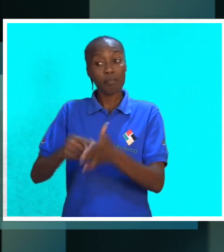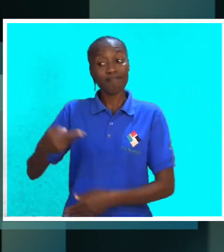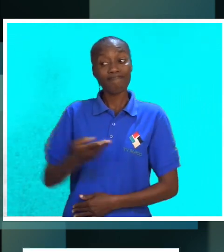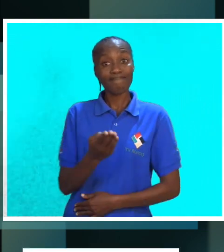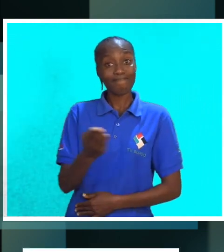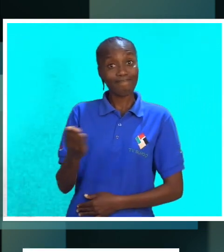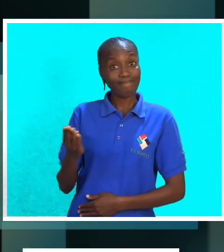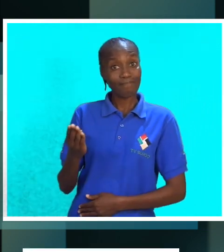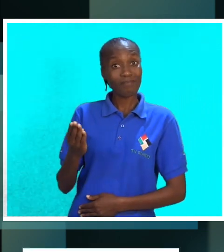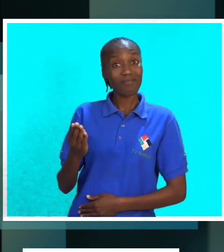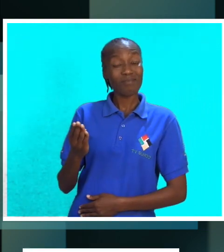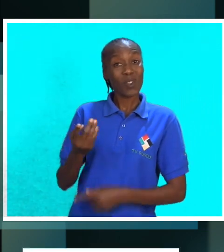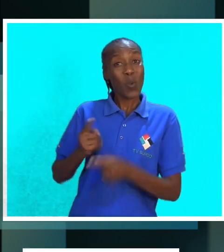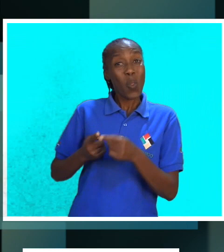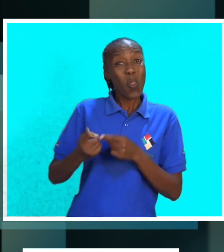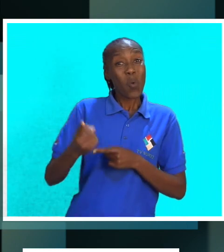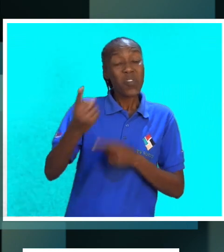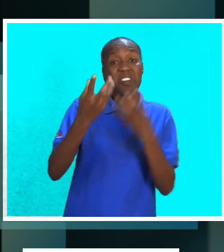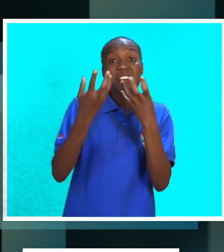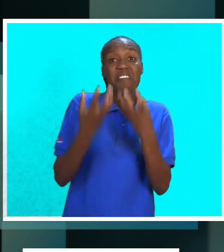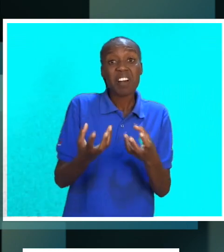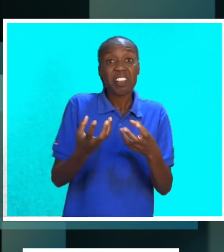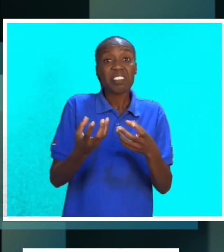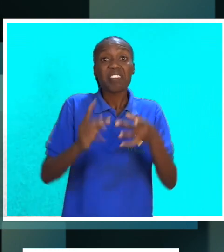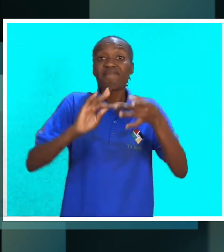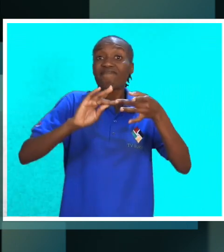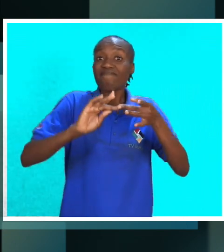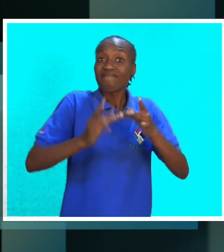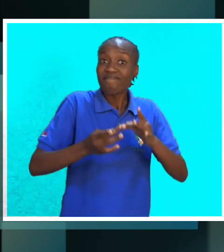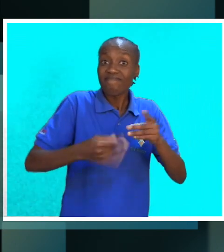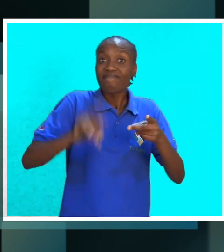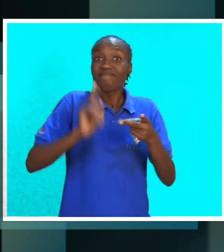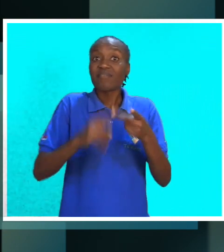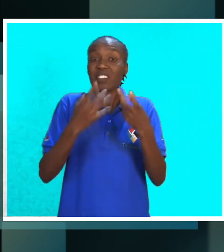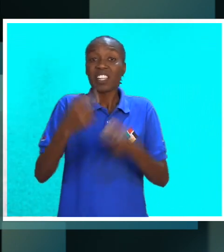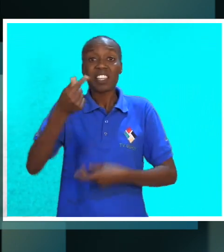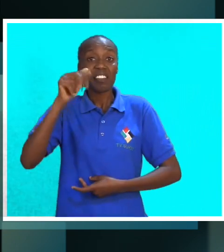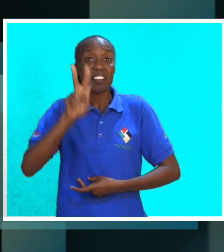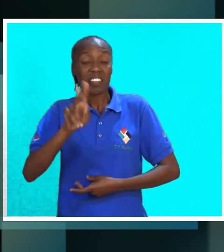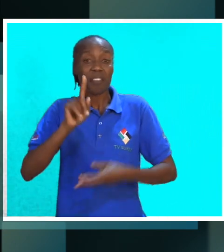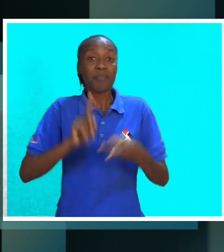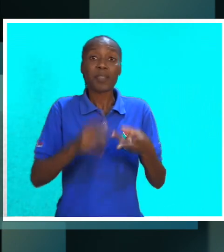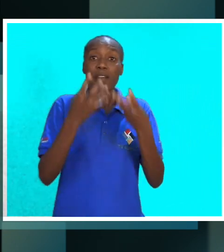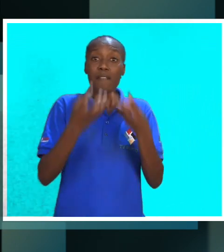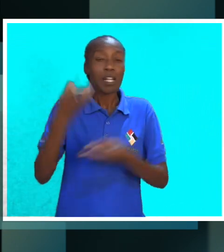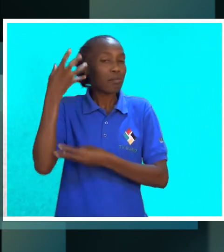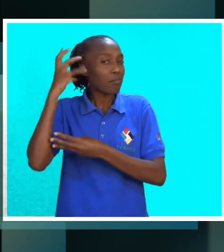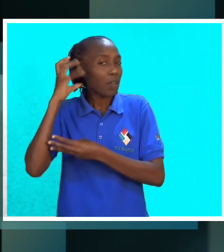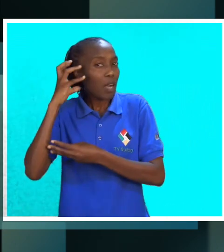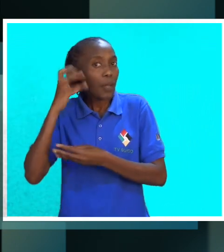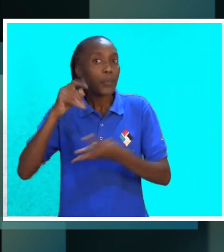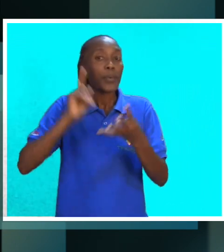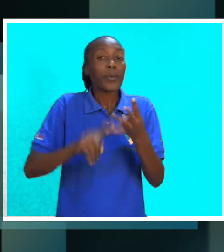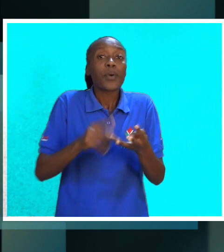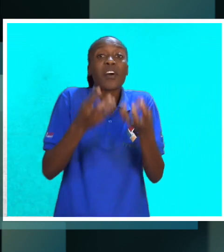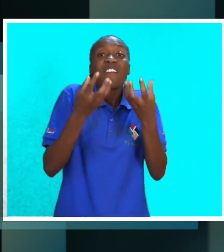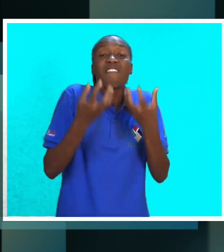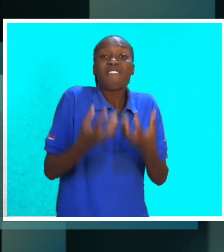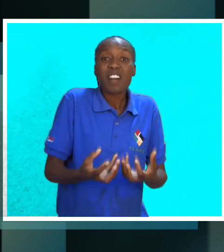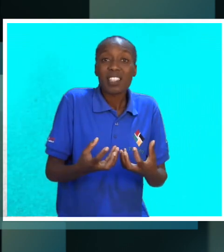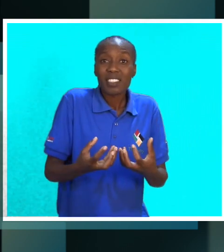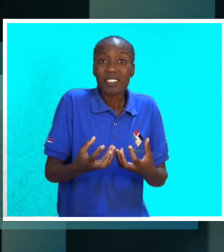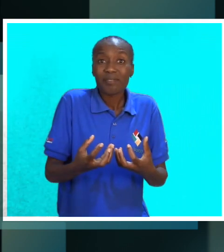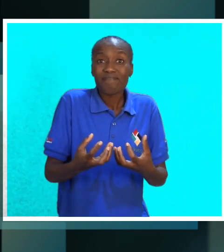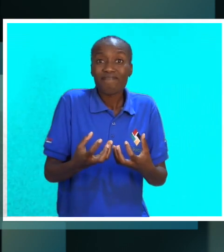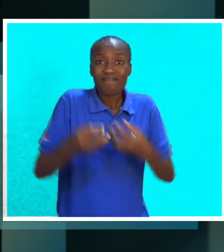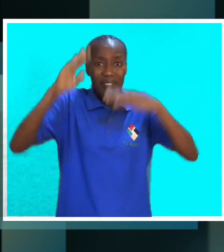eles não têm a tecnologia que a gente tem, não têm acesso às televisões, não têm acesso às rádios, não têm acesso